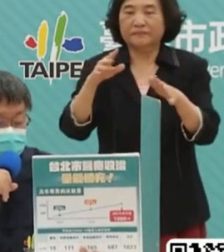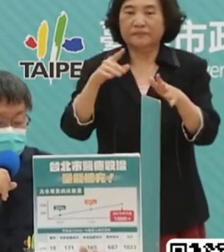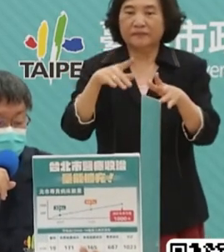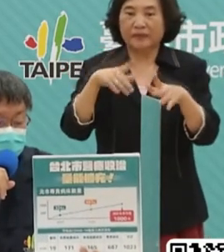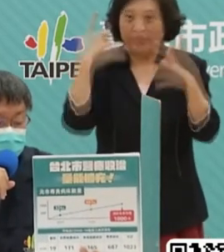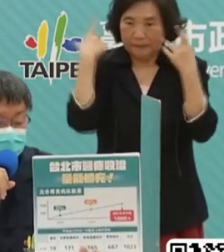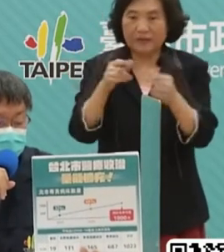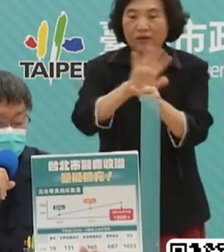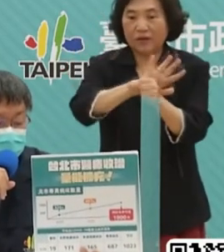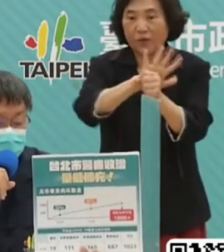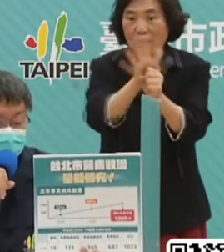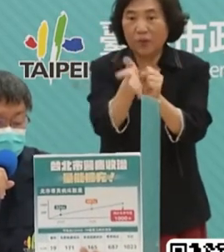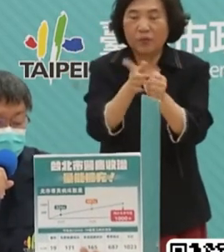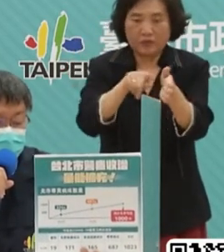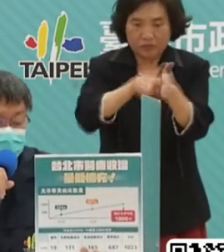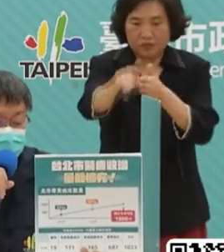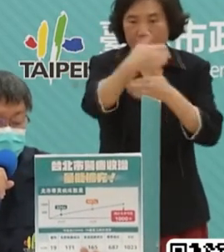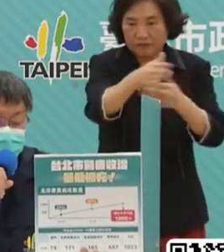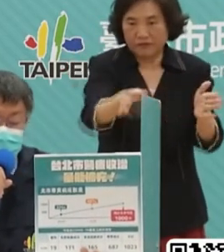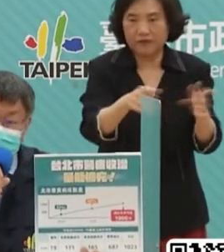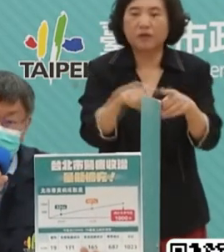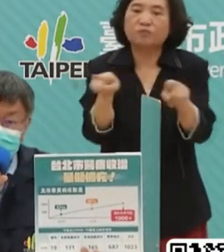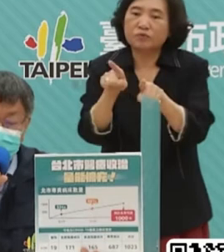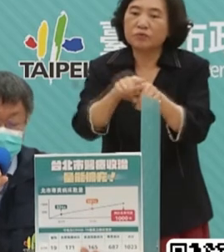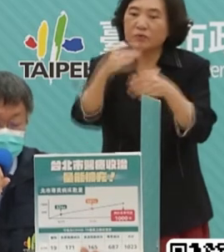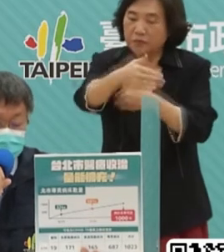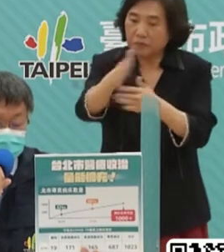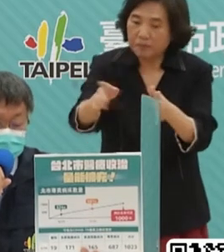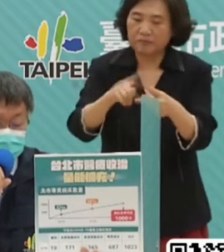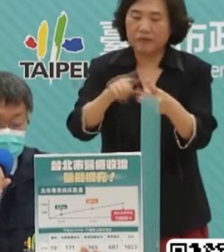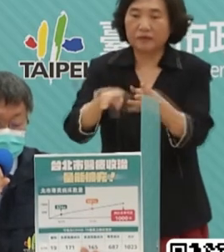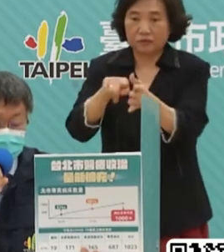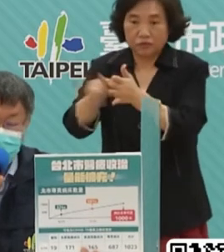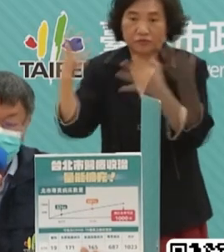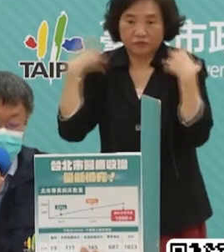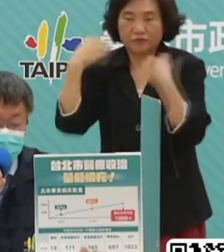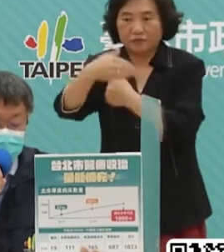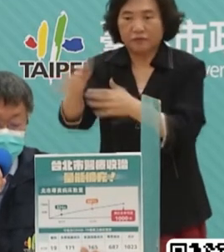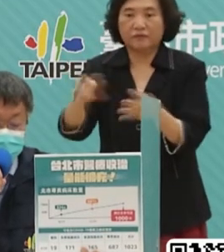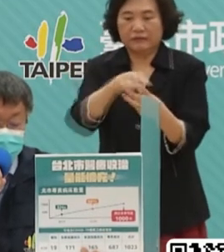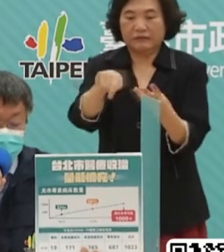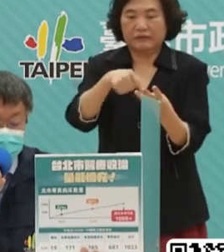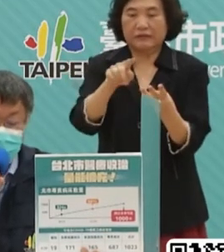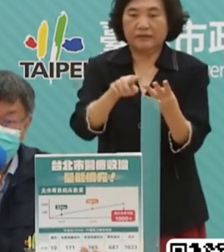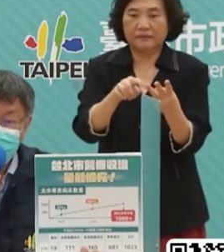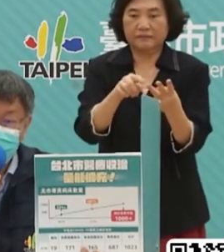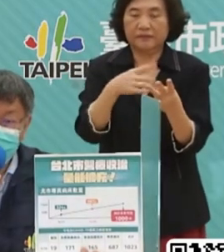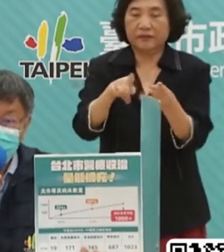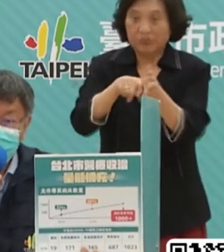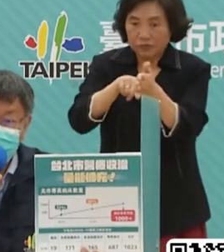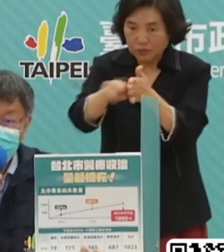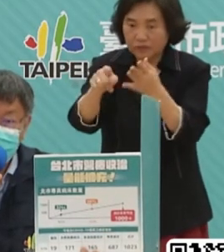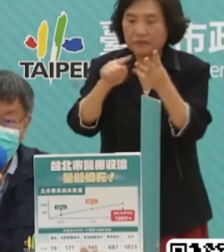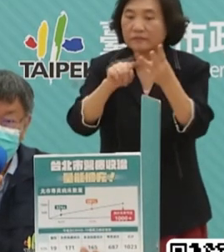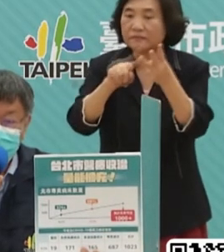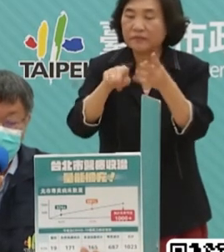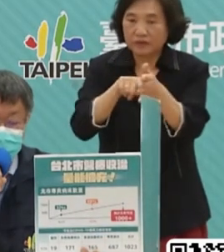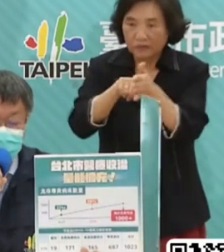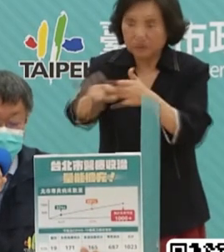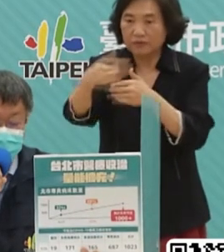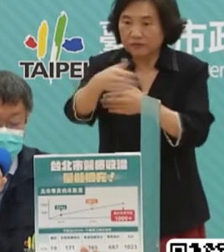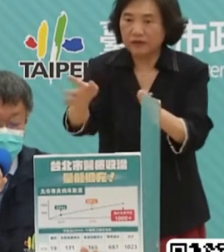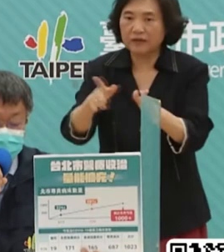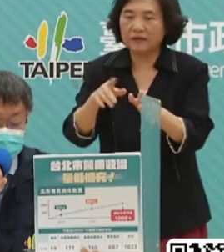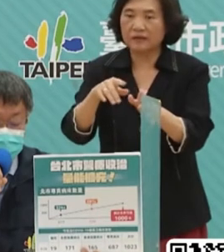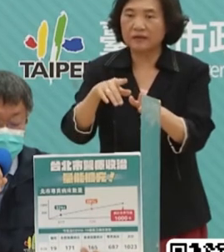负压隔离病房、普通隔离病房，再加上这一些专责病房，你知道啊，特别又把专责病房那个每一个房